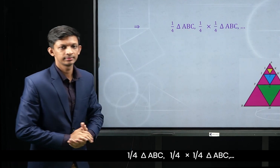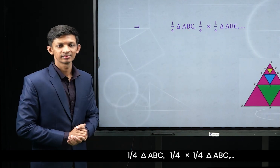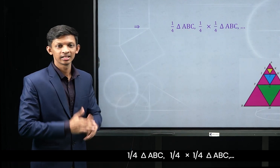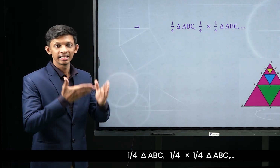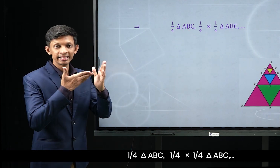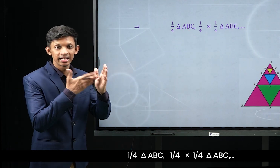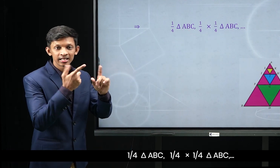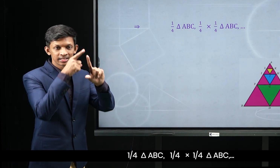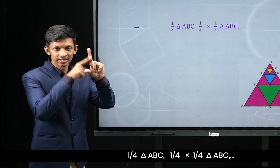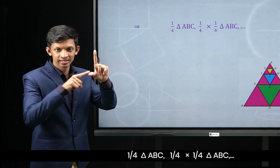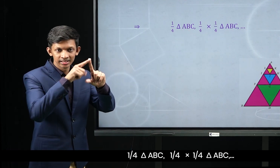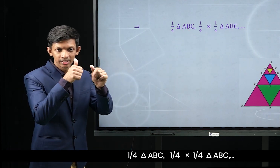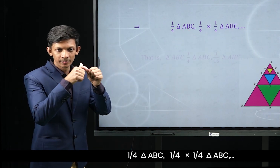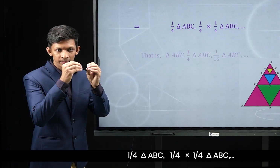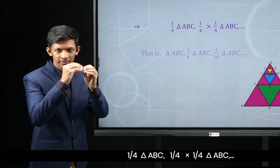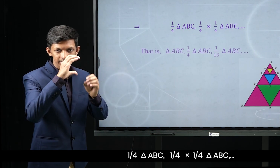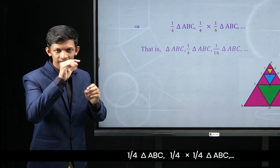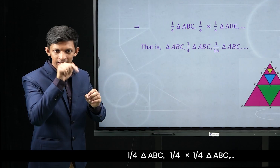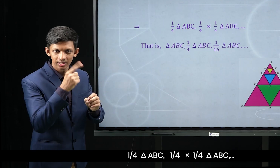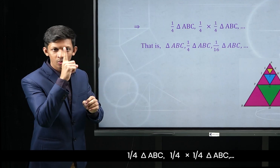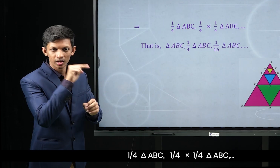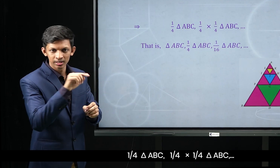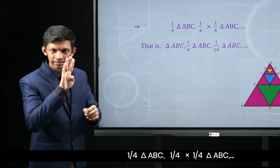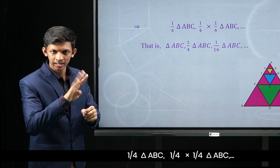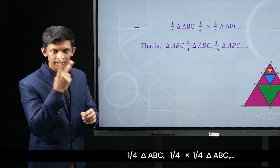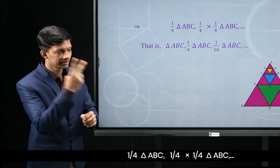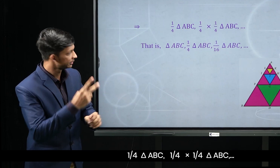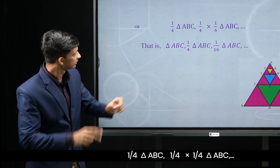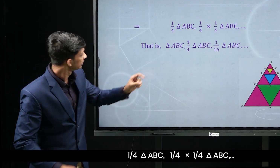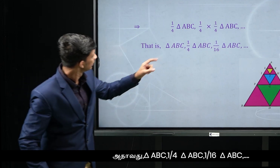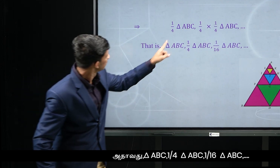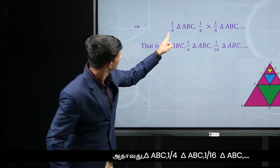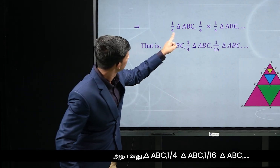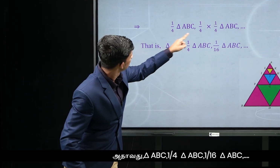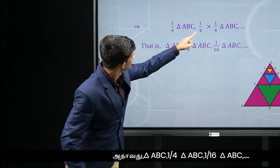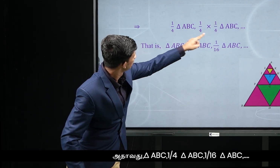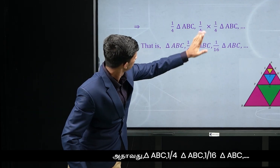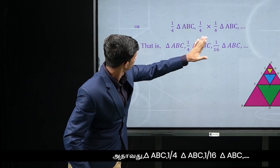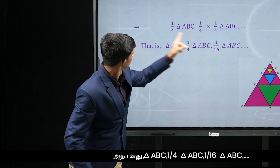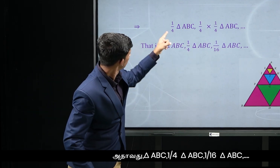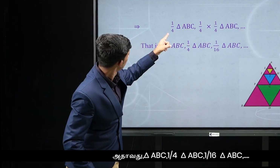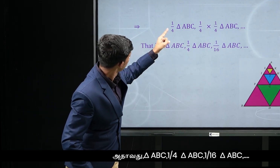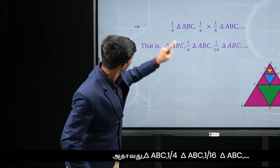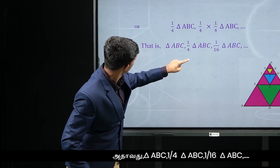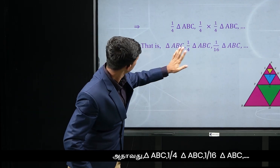பெருக்கல் 1/4 முக்கோணம் ABC, அதாவது முக்கோணம்